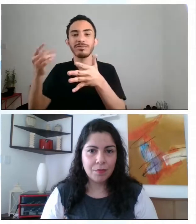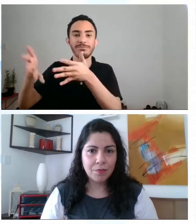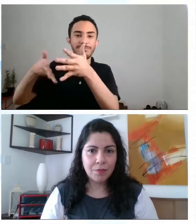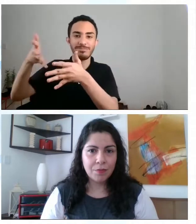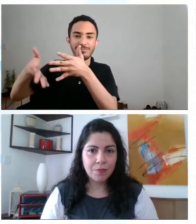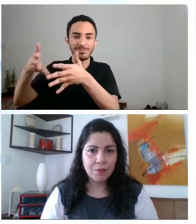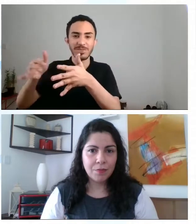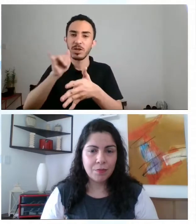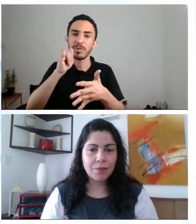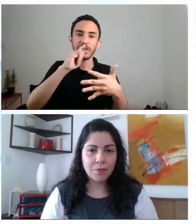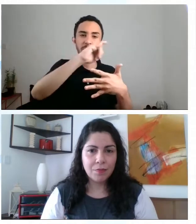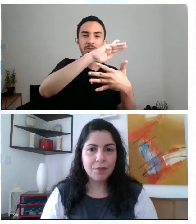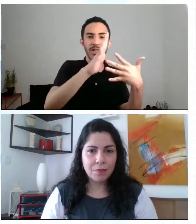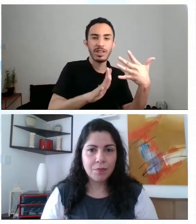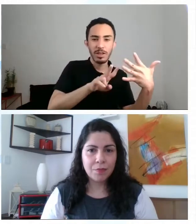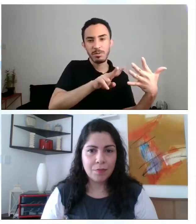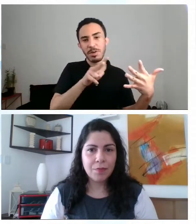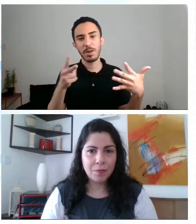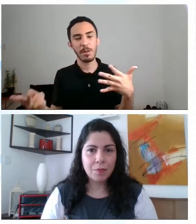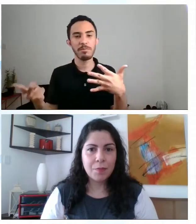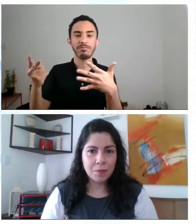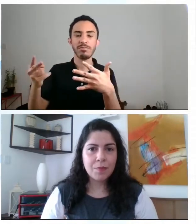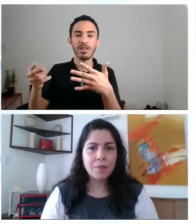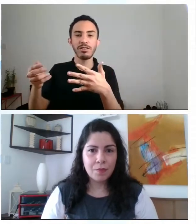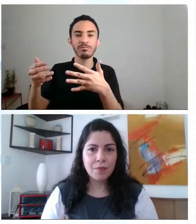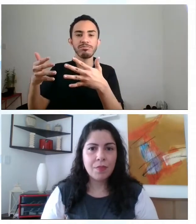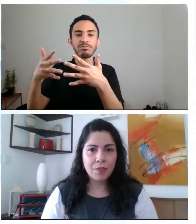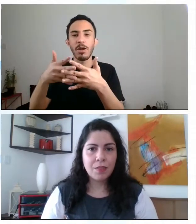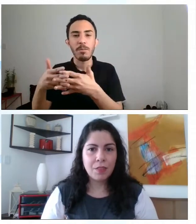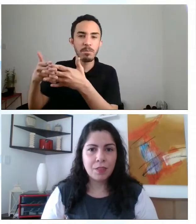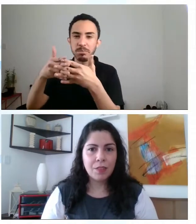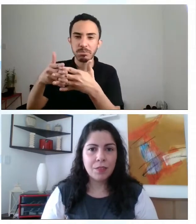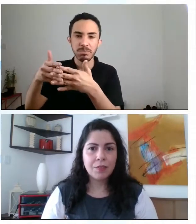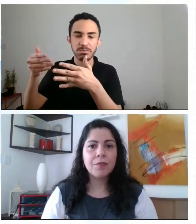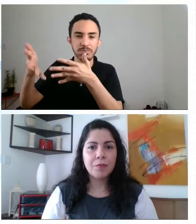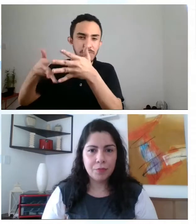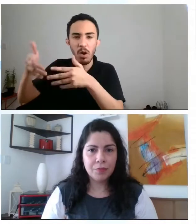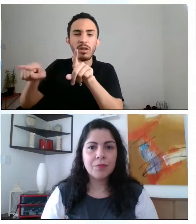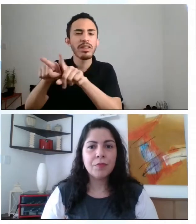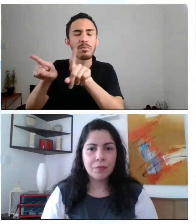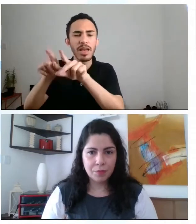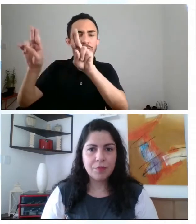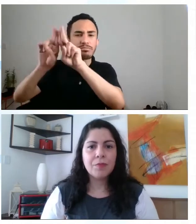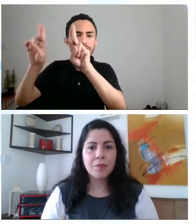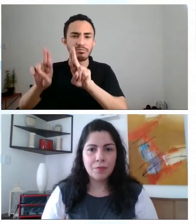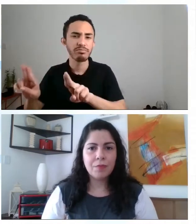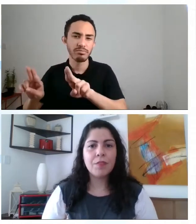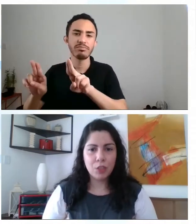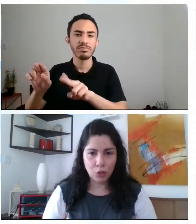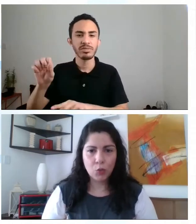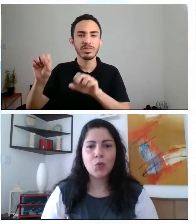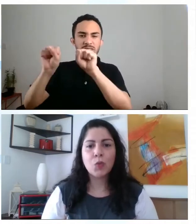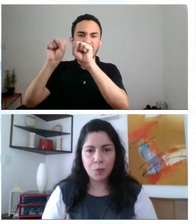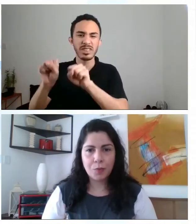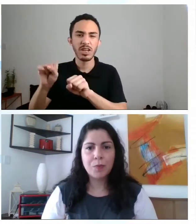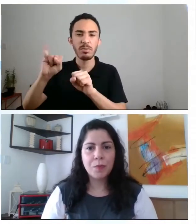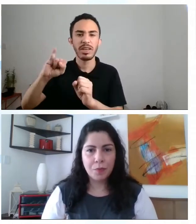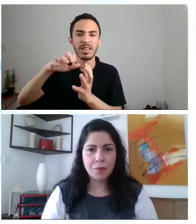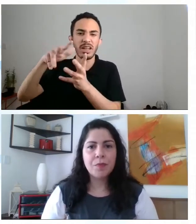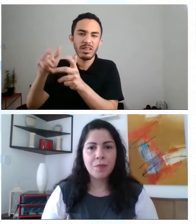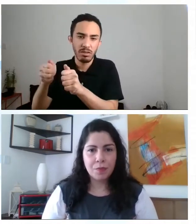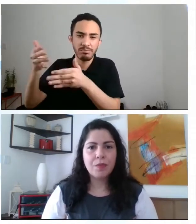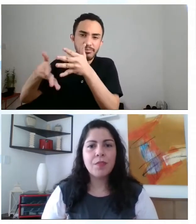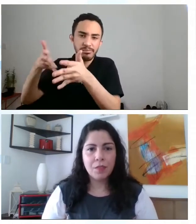Então, língua brasileira de sinais para a língua americana de sinais ou sistema internacional, né? A língua de sinais